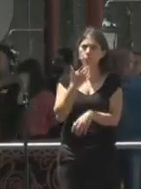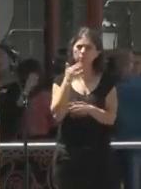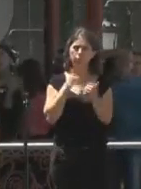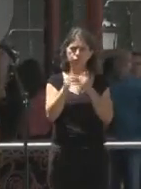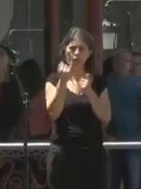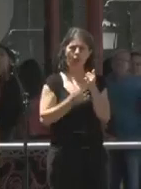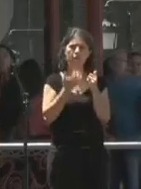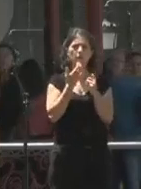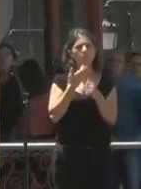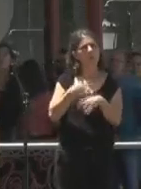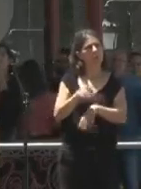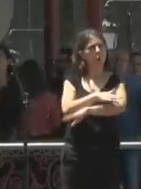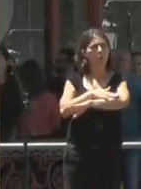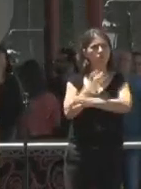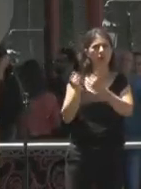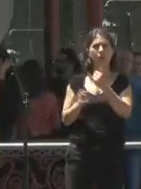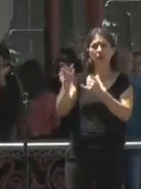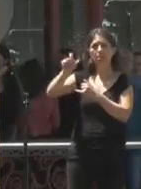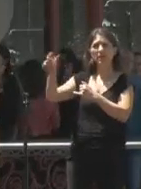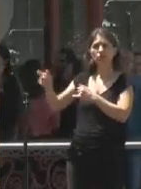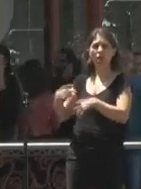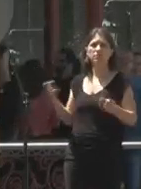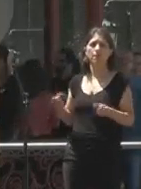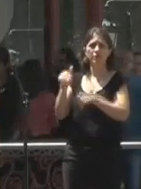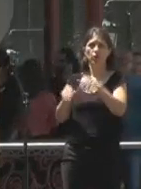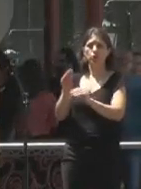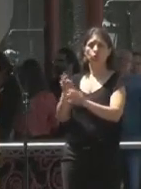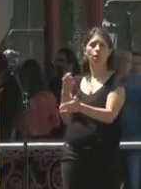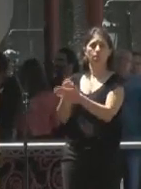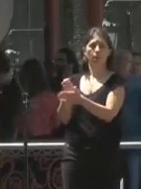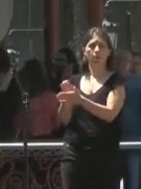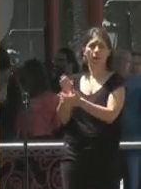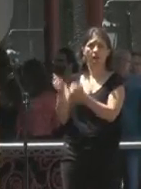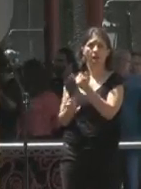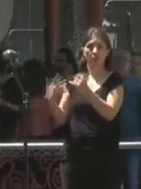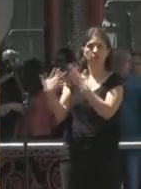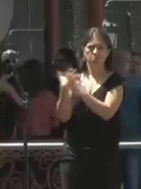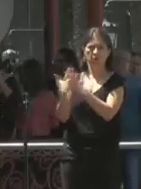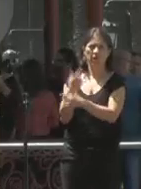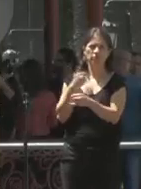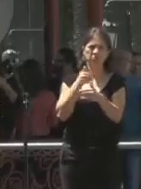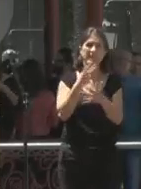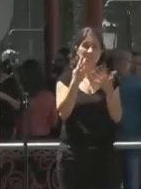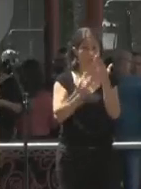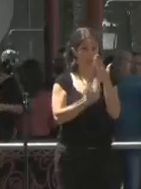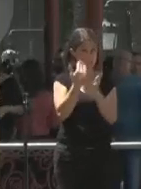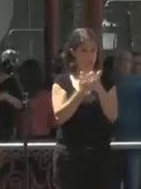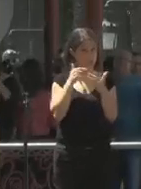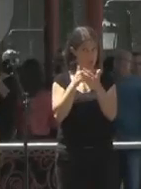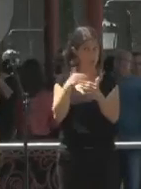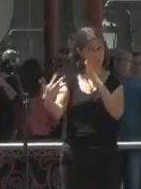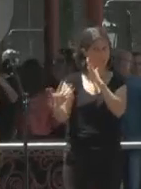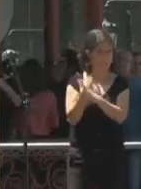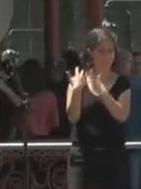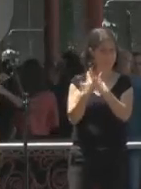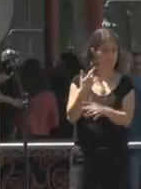solo para los privilegiados que les pagaban las campañas electorales. Yo entiendo que a tan solo 7 días de rendir cuentas, a tan solo 7 días de que